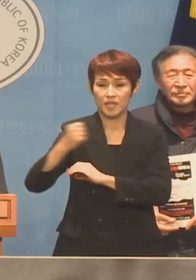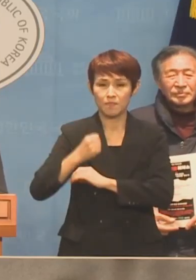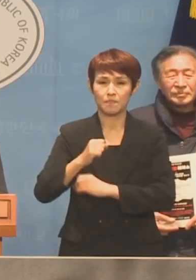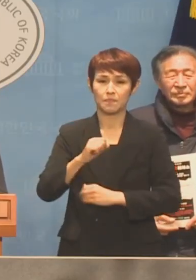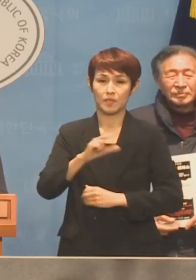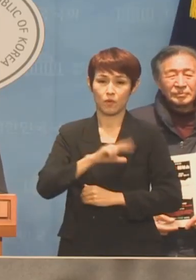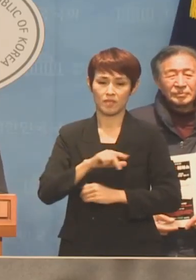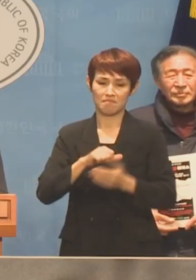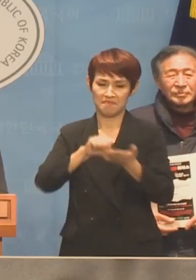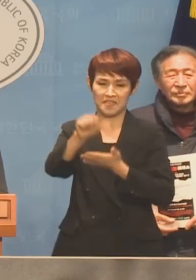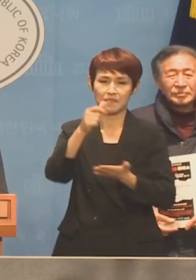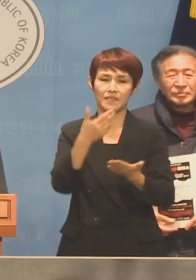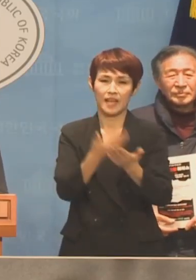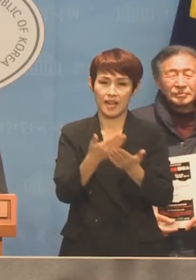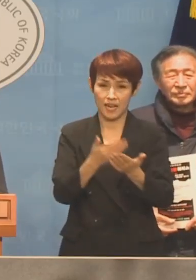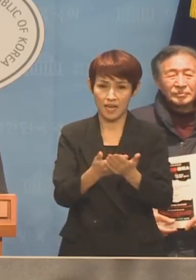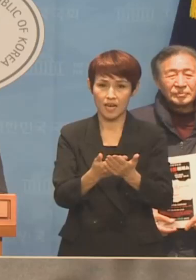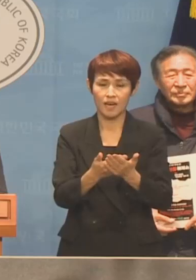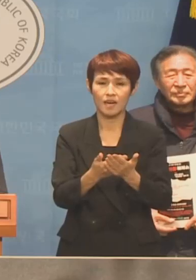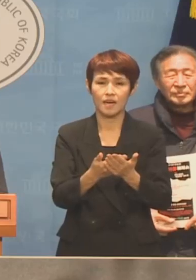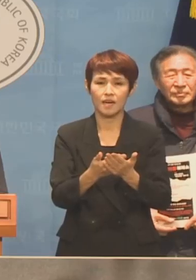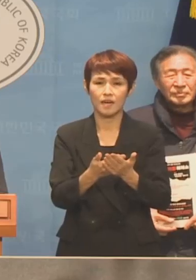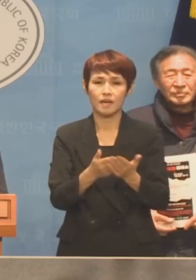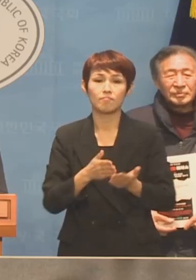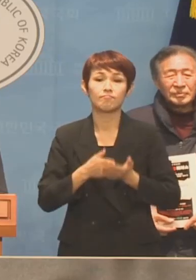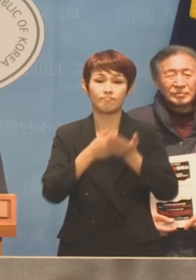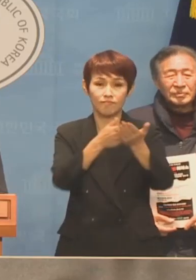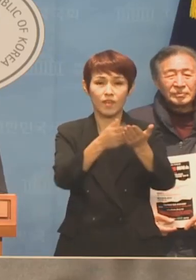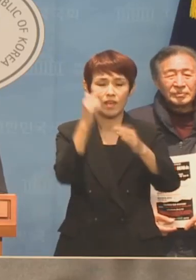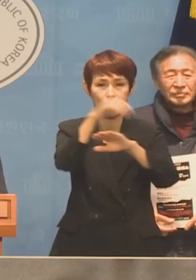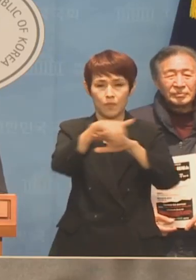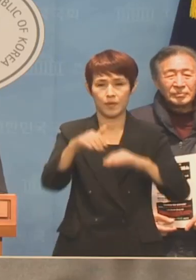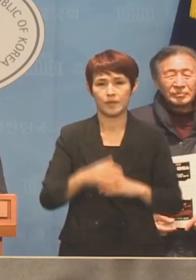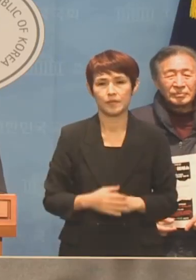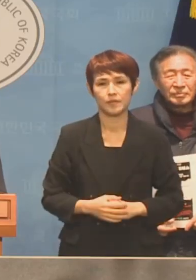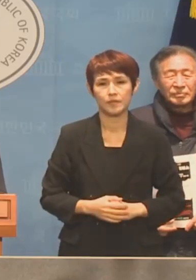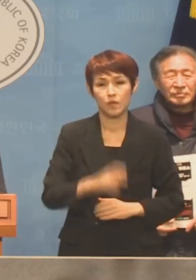오후 3시부터는 국힘 당사 앞에서